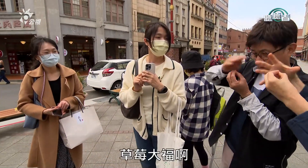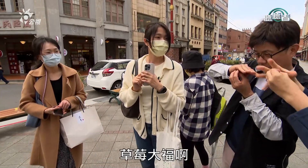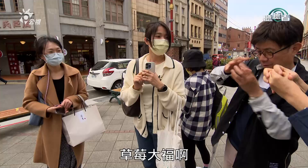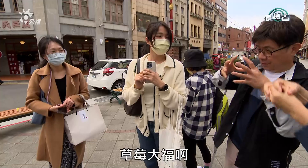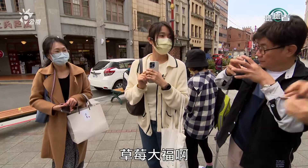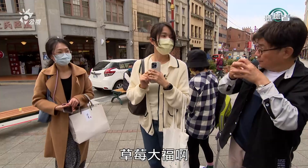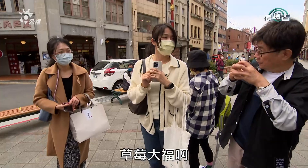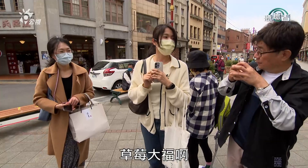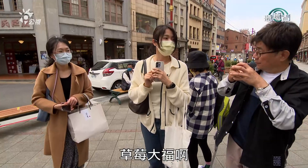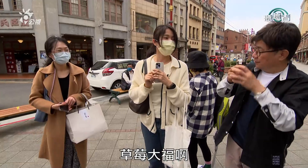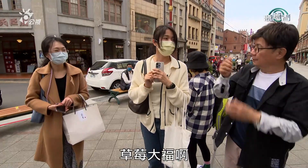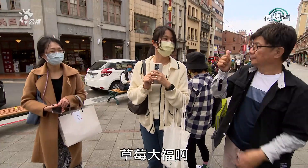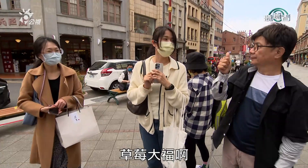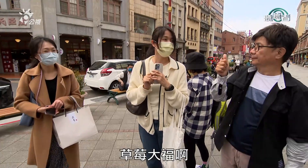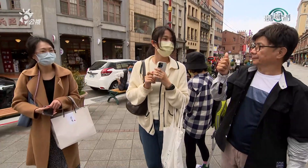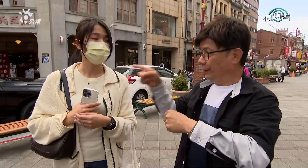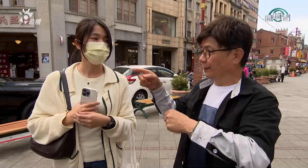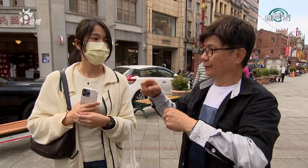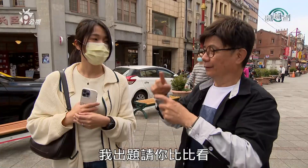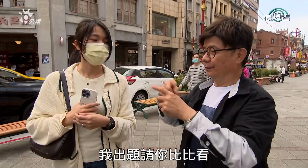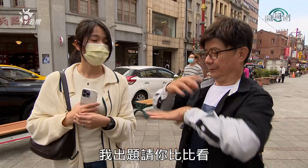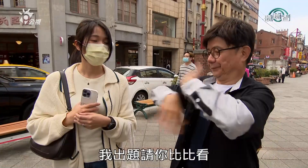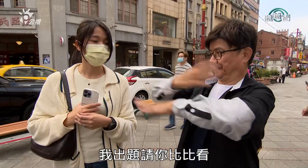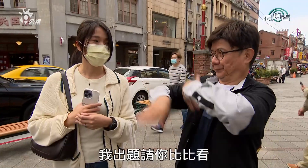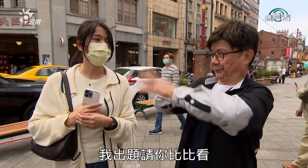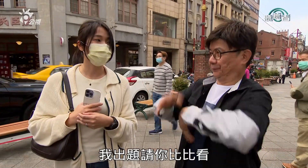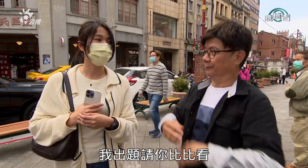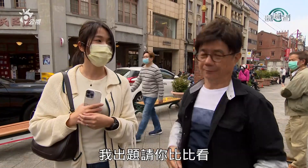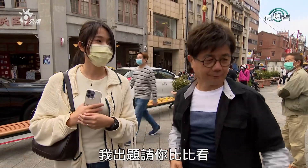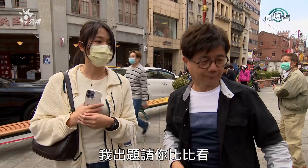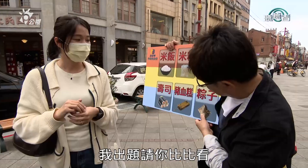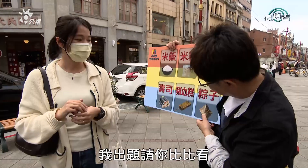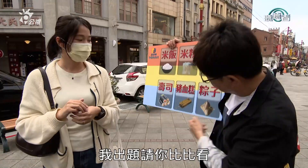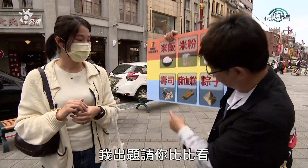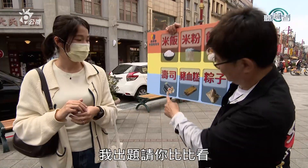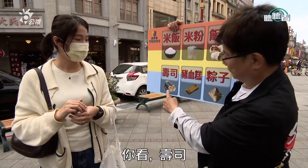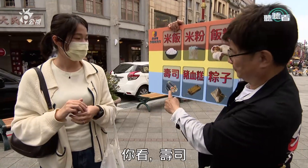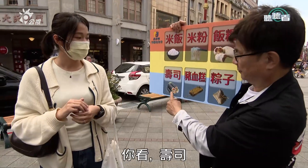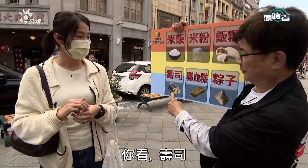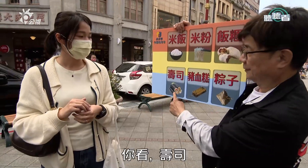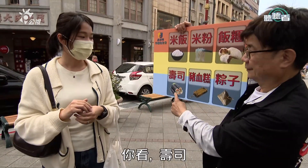莓大福啊！我出题，请你比比看啊！你看寿